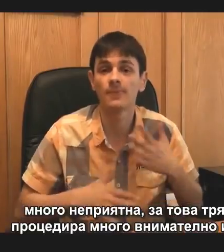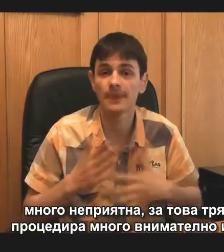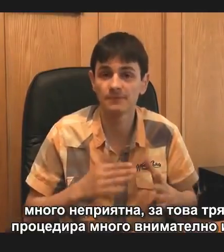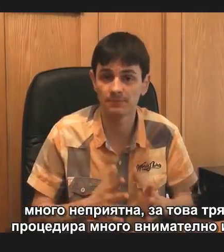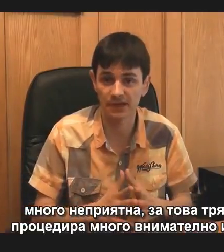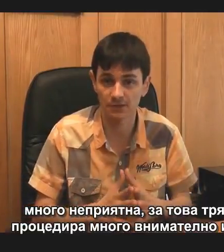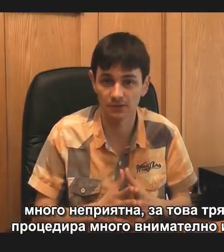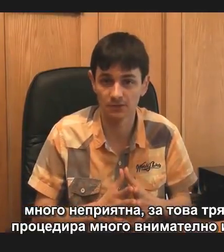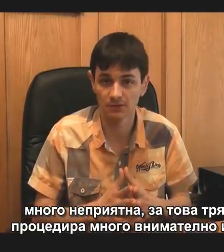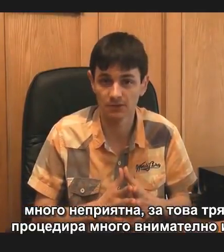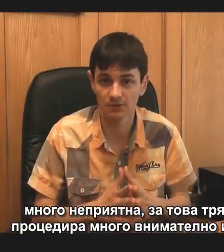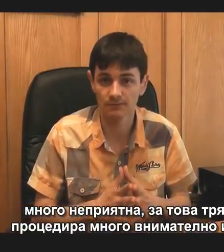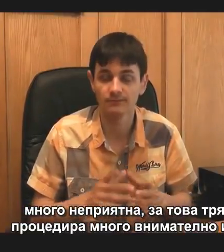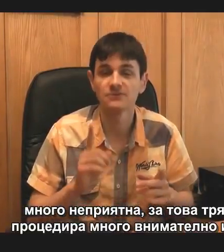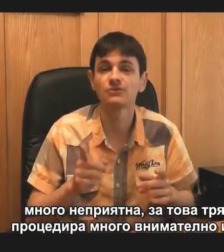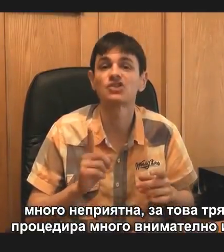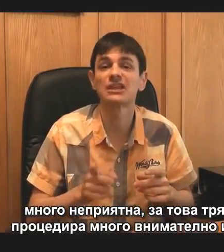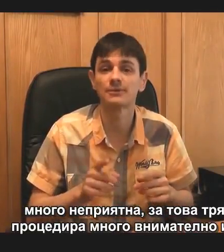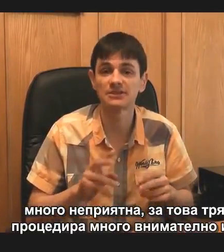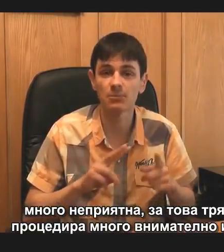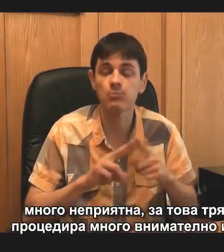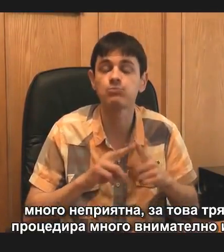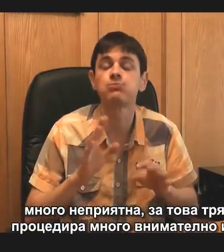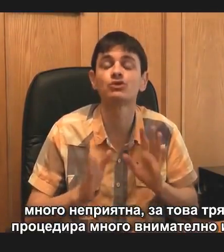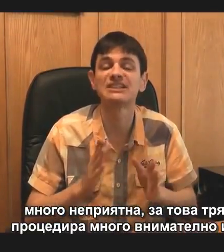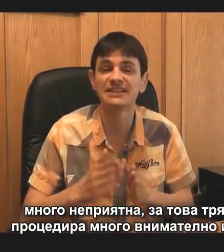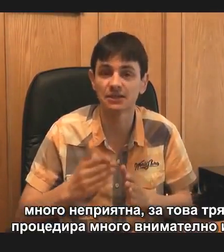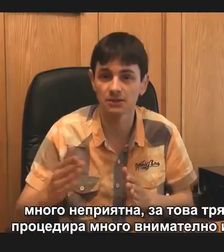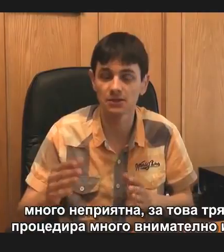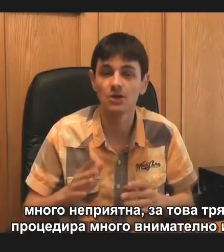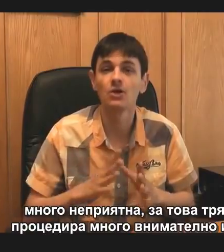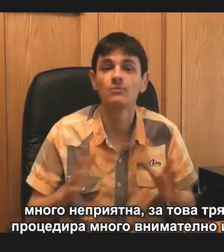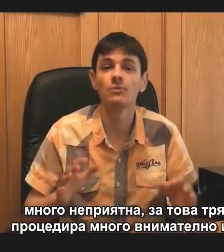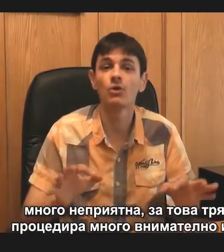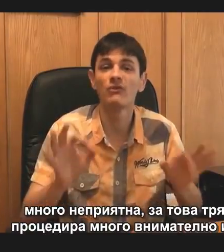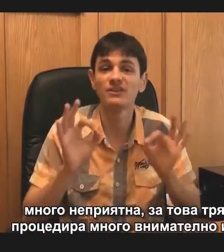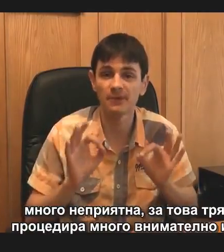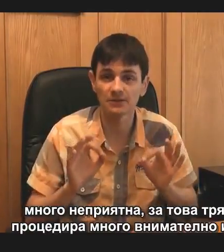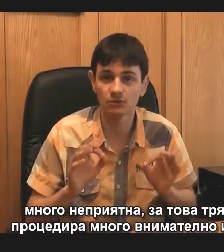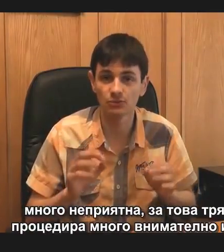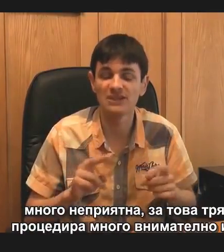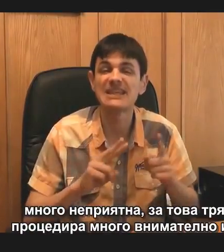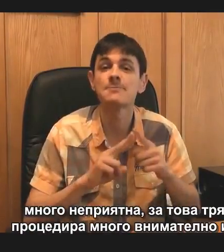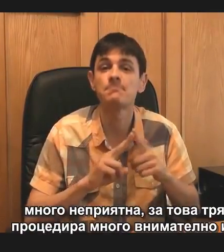неприятна. Това ще трябва да се процедира много внимателно и